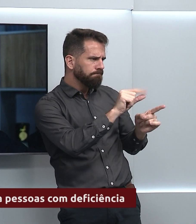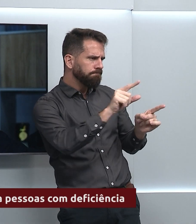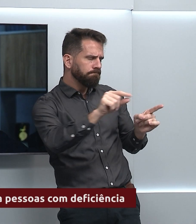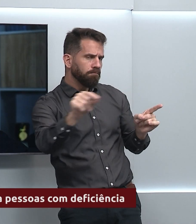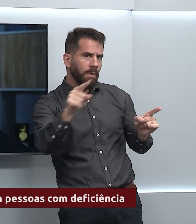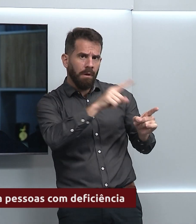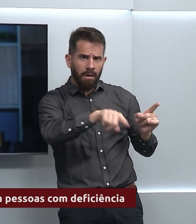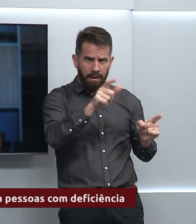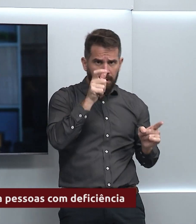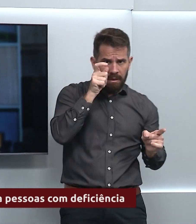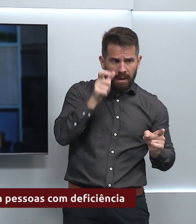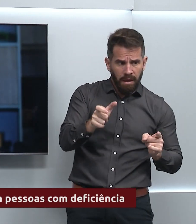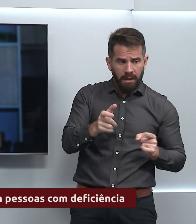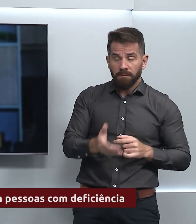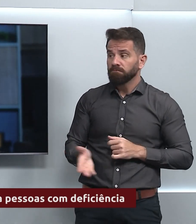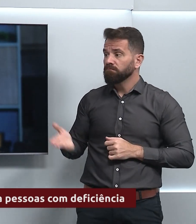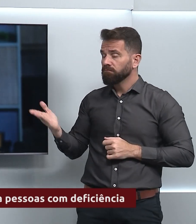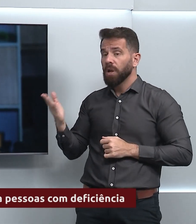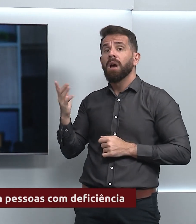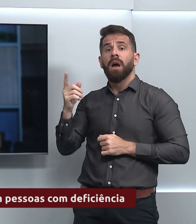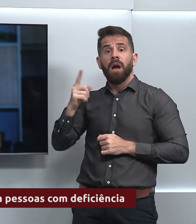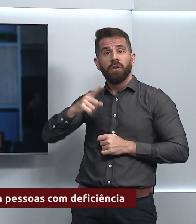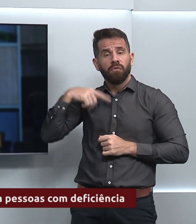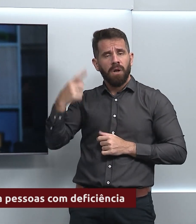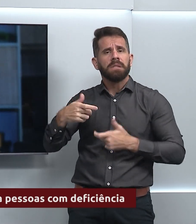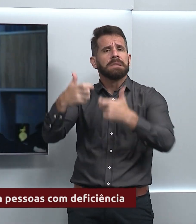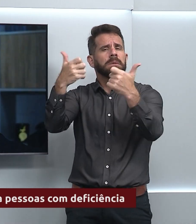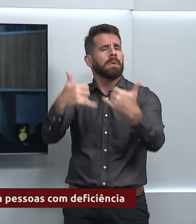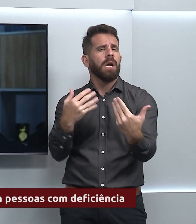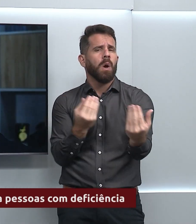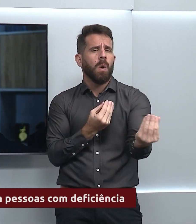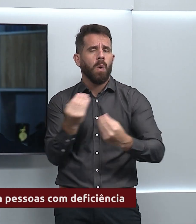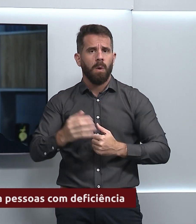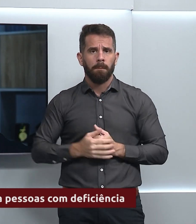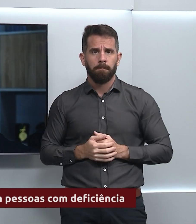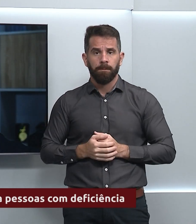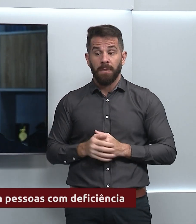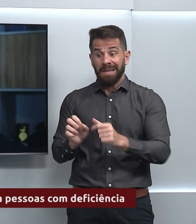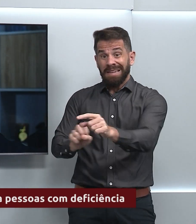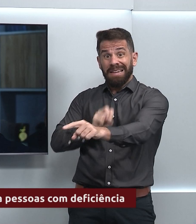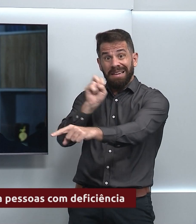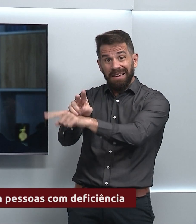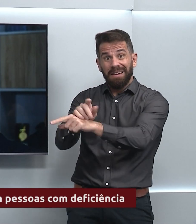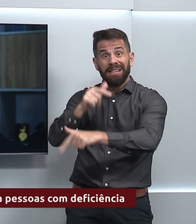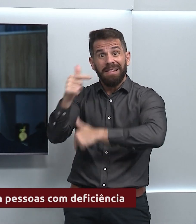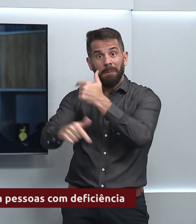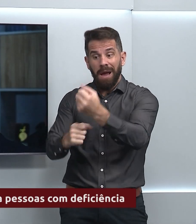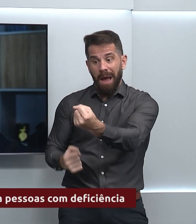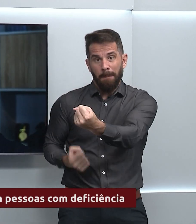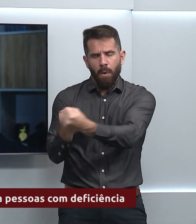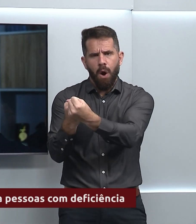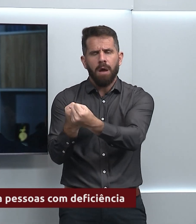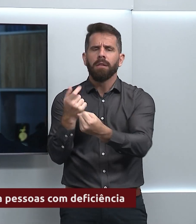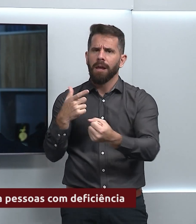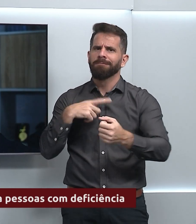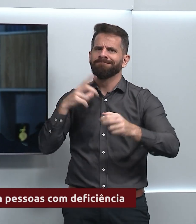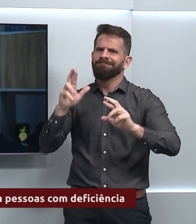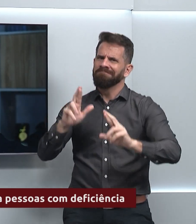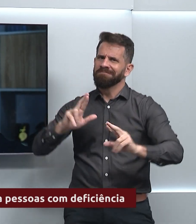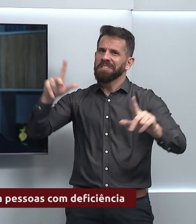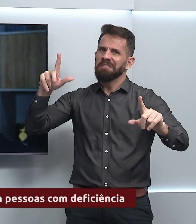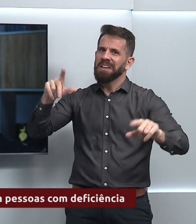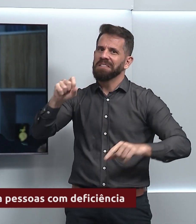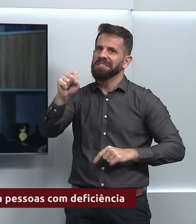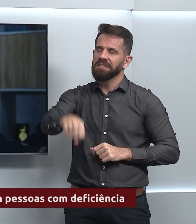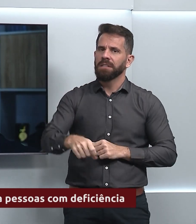Batista é advogado e explica como deve ocorrer. O emprego apoiado, ele é uma forma diferente, né, que veio através